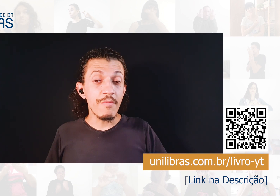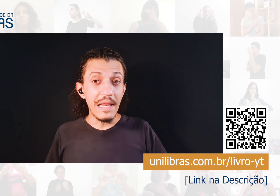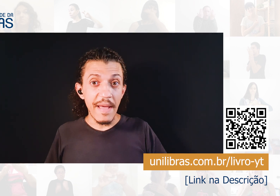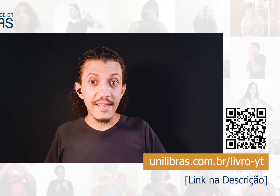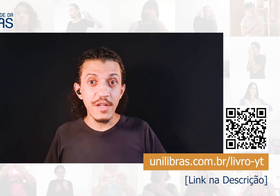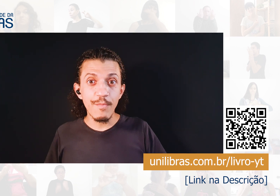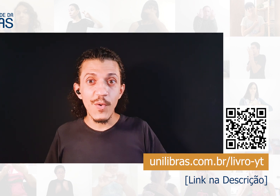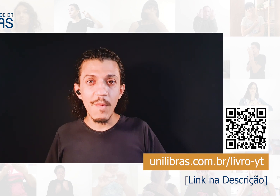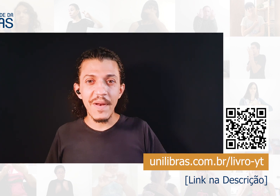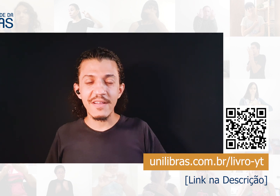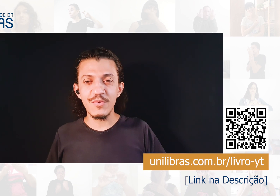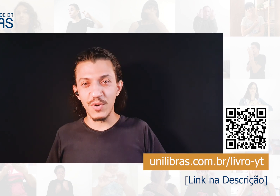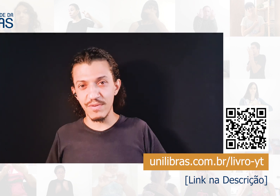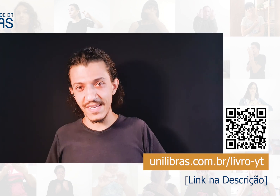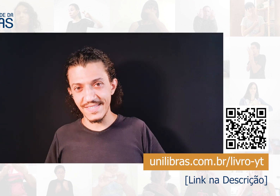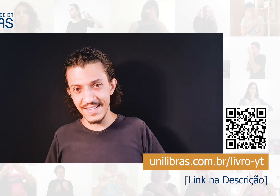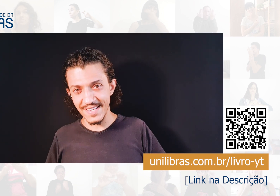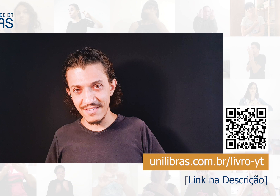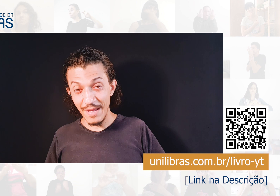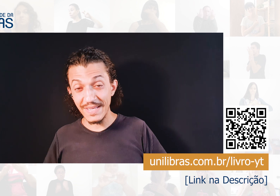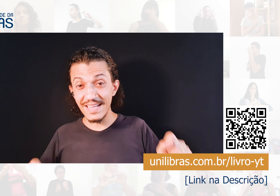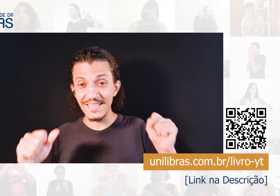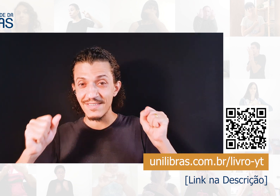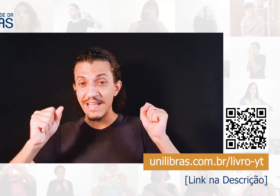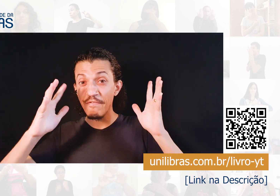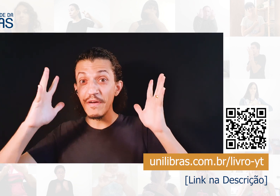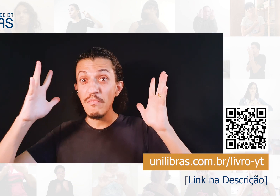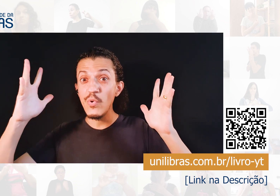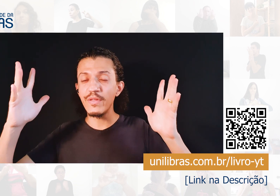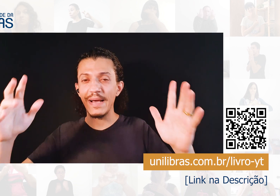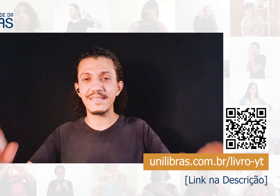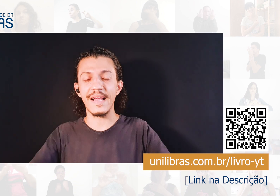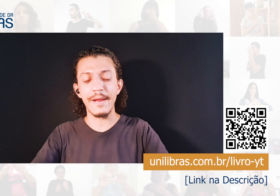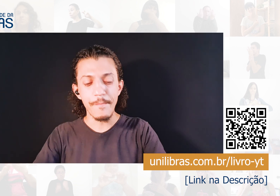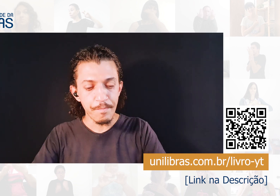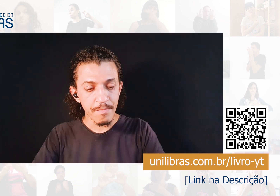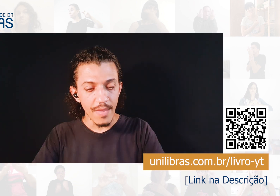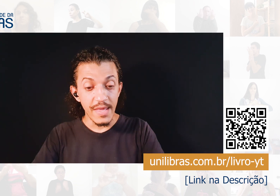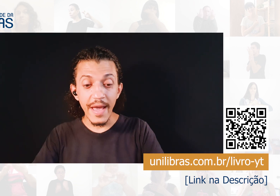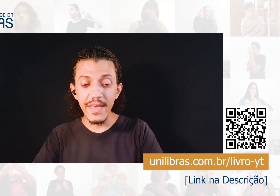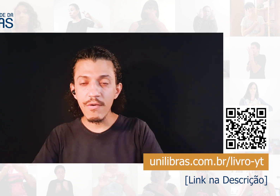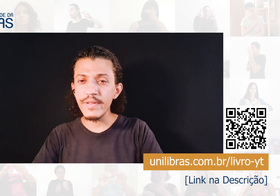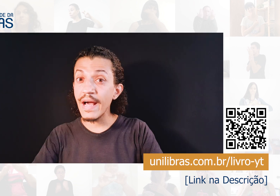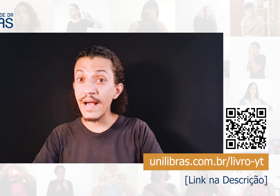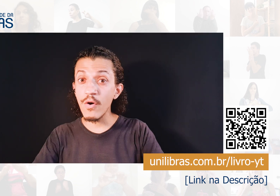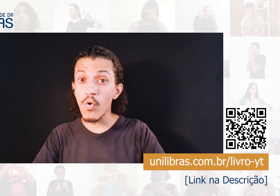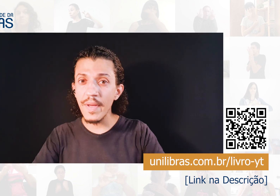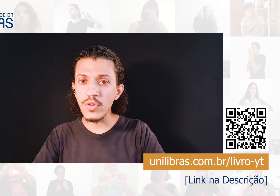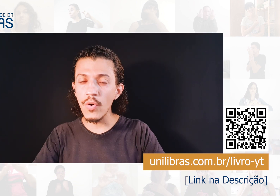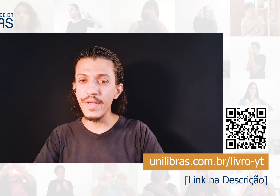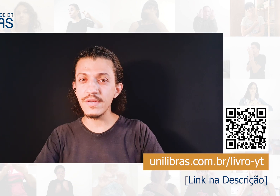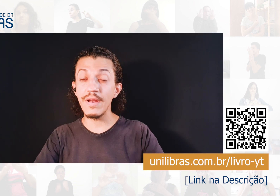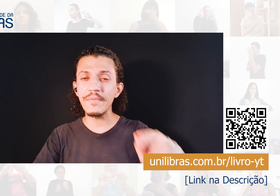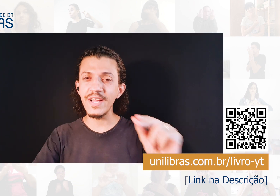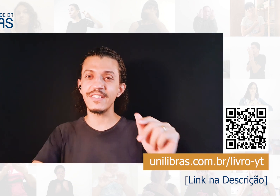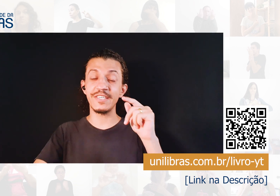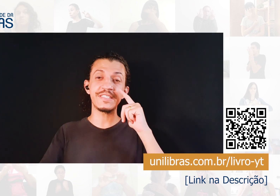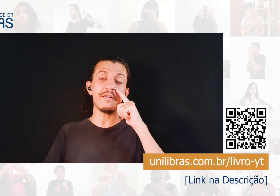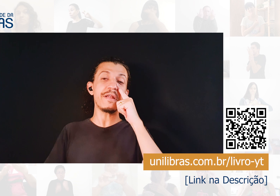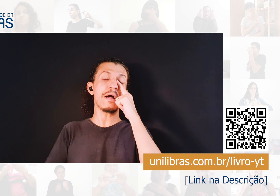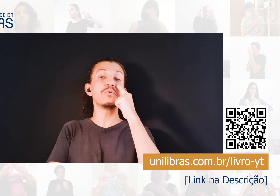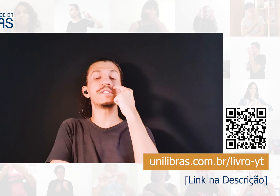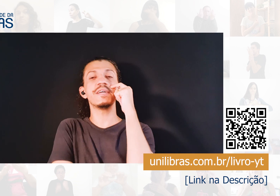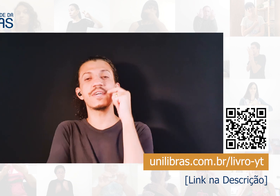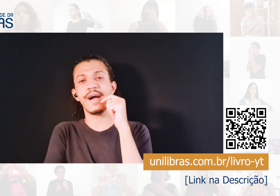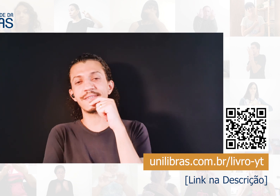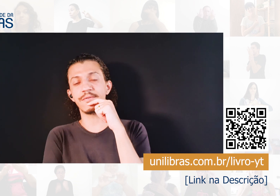eu estava me libertando por completo do português sinalizado. Minha sinalização estava ficando muito mais clara. E aí, quando a Raquel comentou isso, eu lembro, gente, a gente